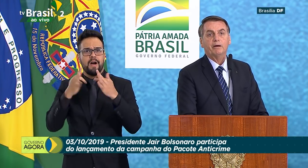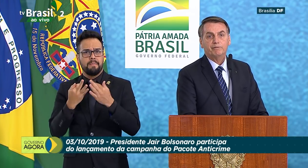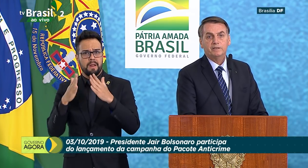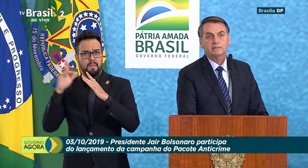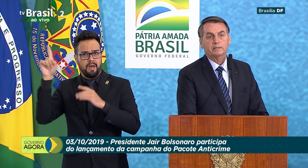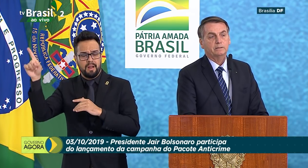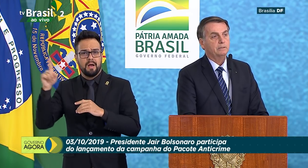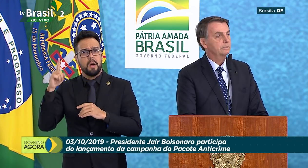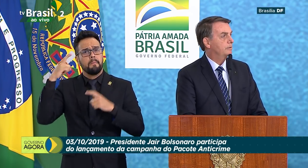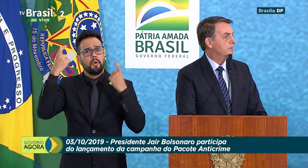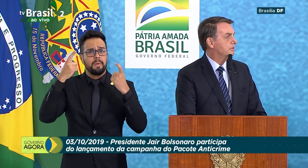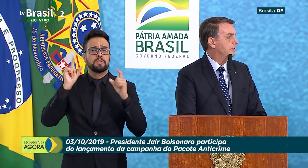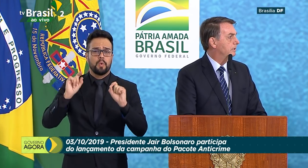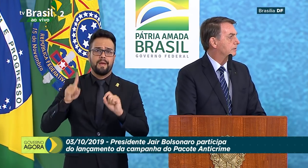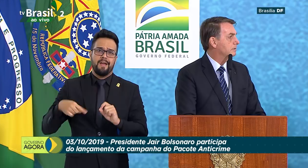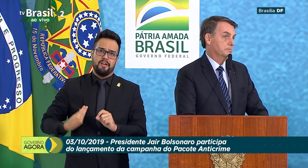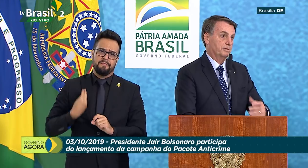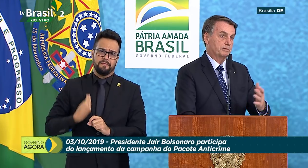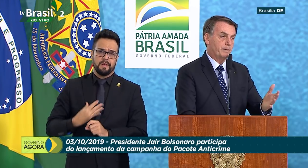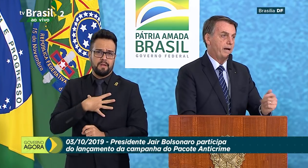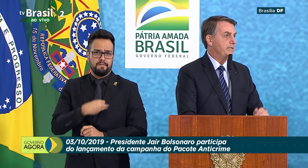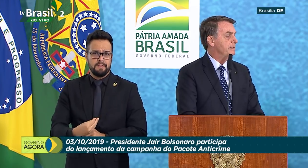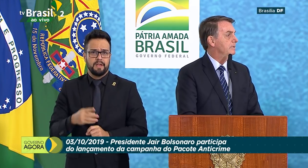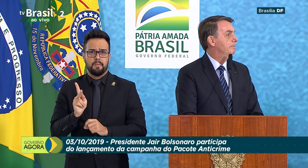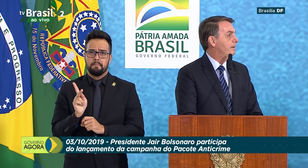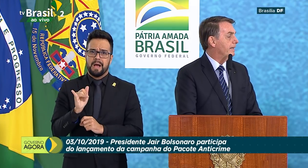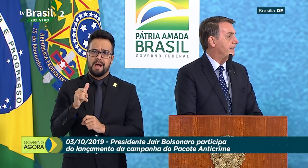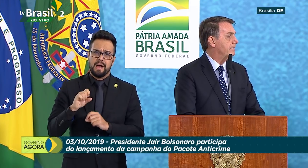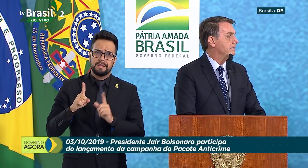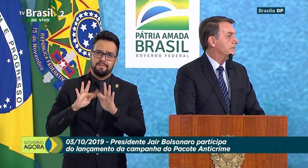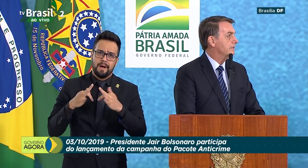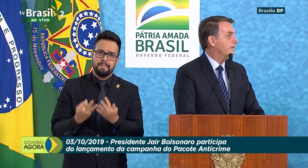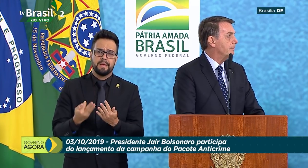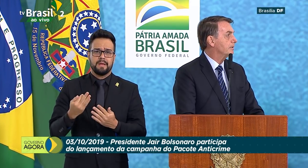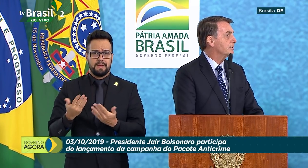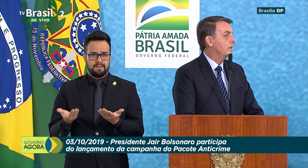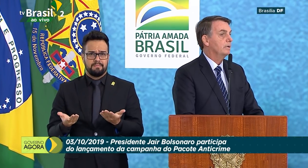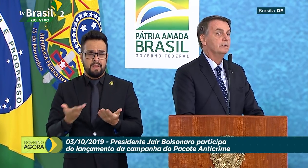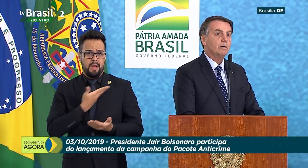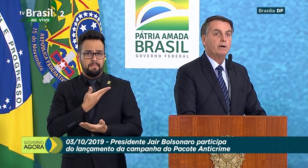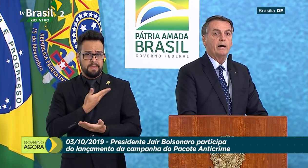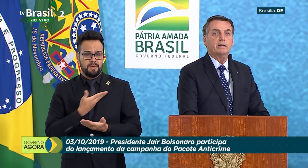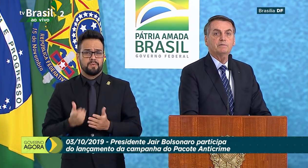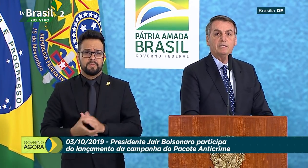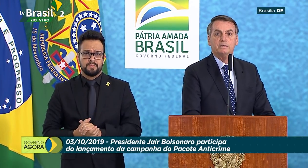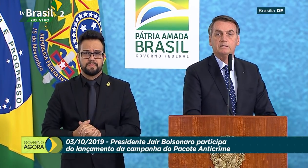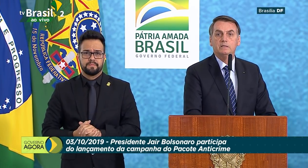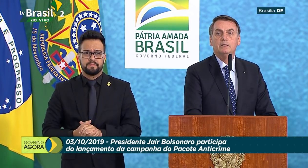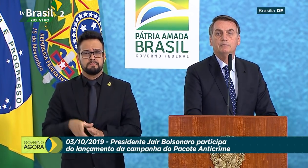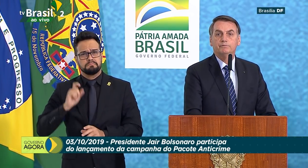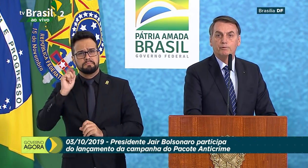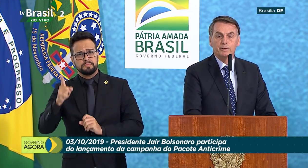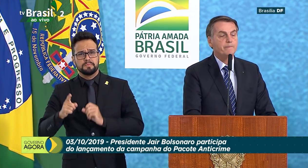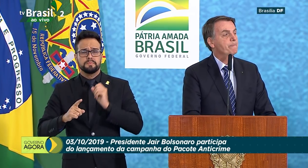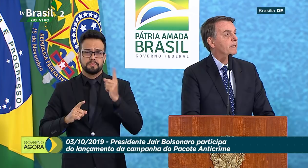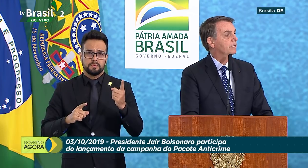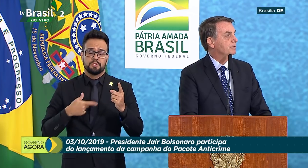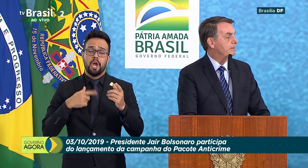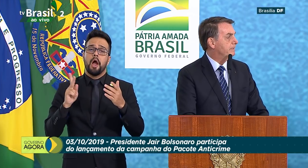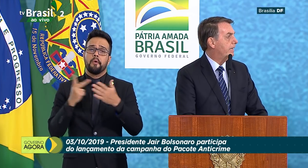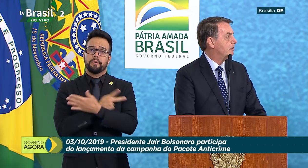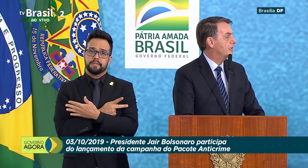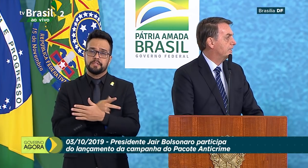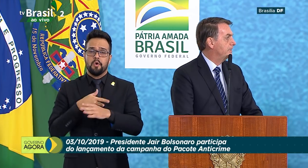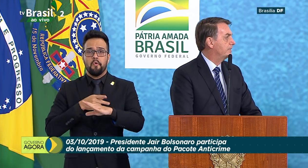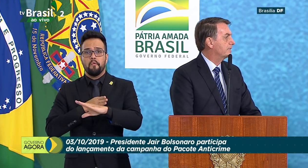preocupação? É a vida dos nossos filhos, nossos pais, parentes e amigos. Não raras vezes fui